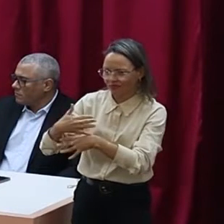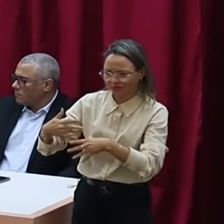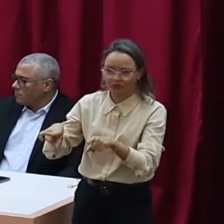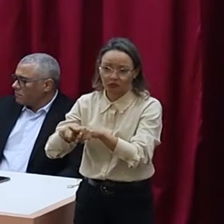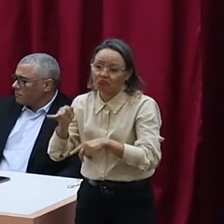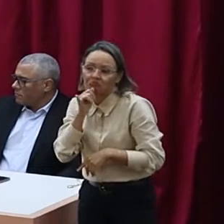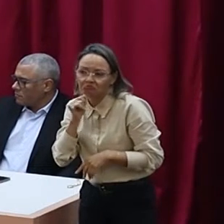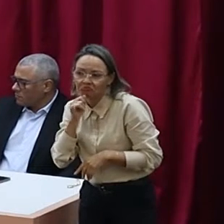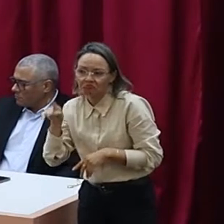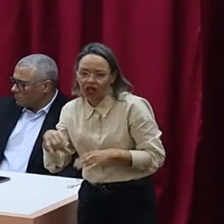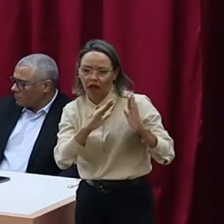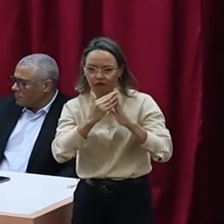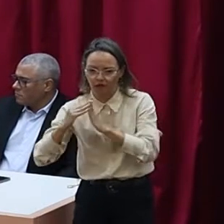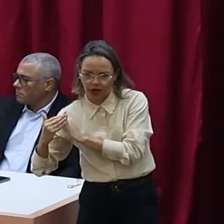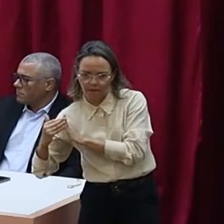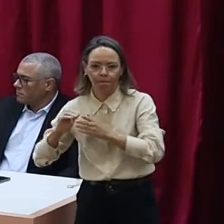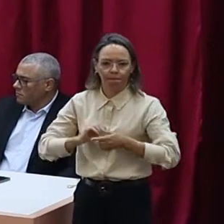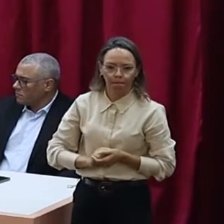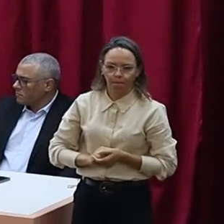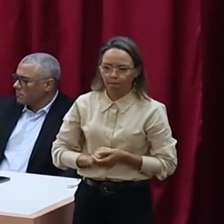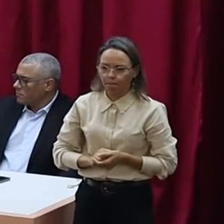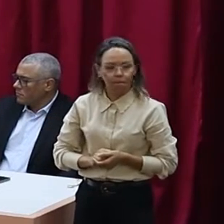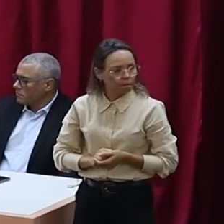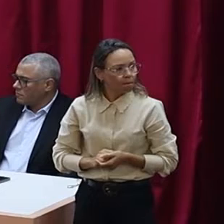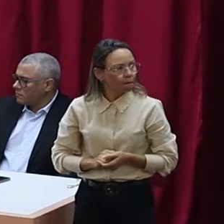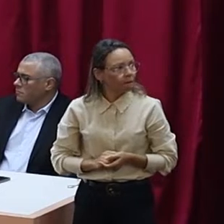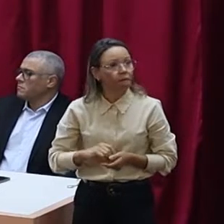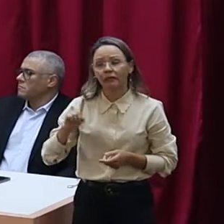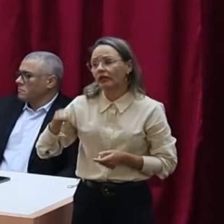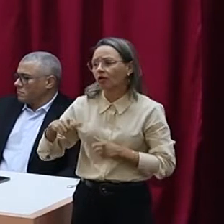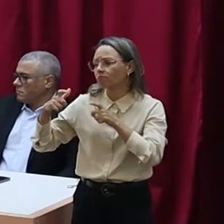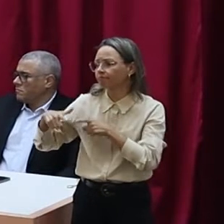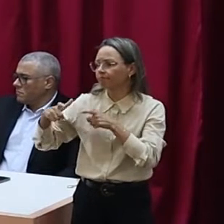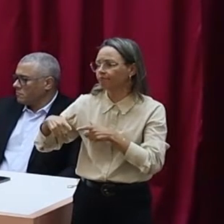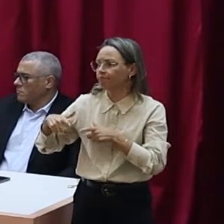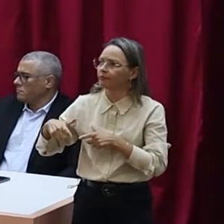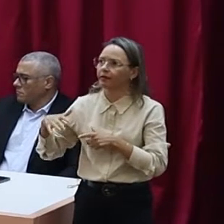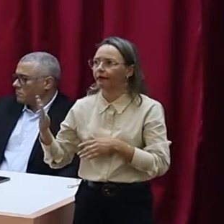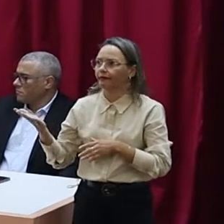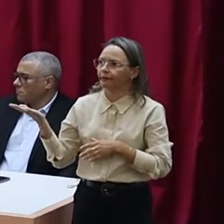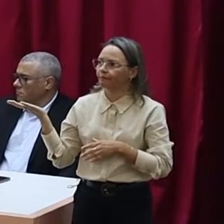por exemplo, nas favelas, né? Que são um espaço